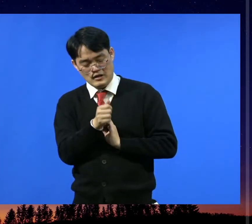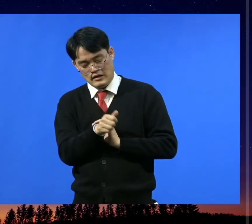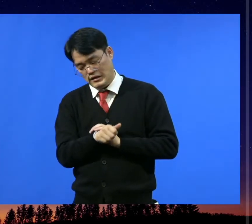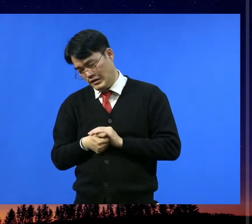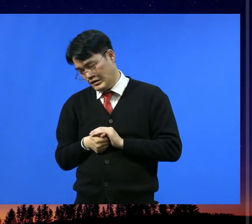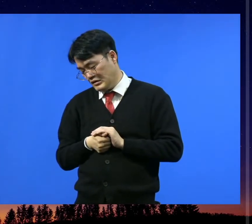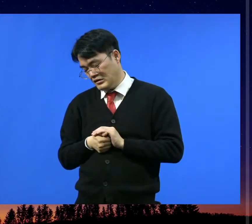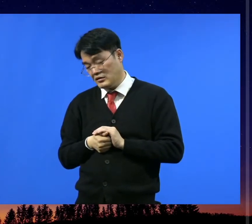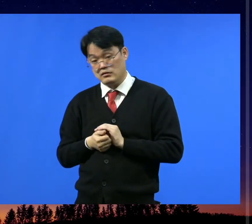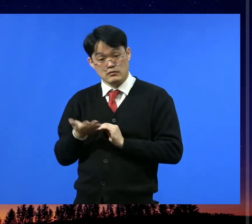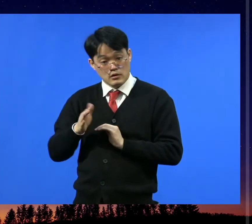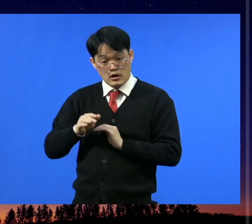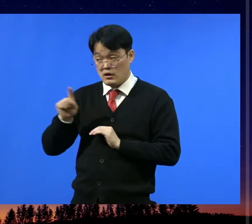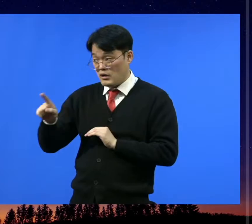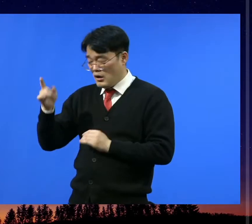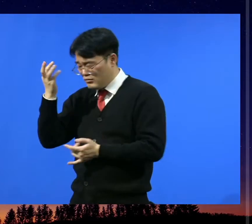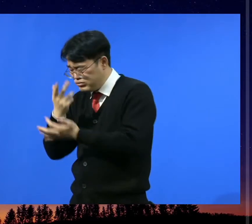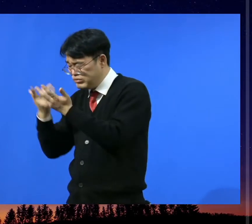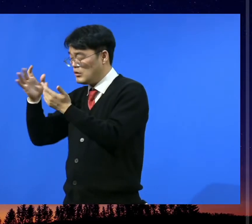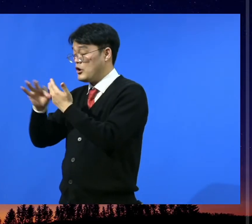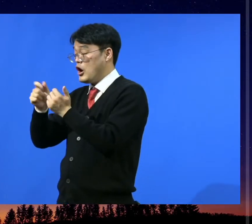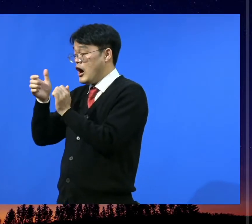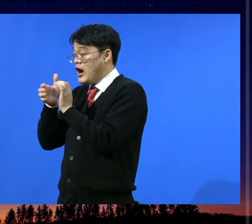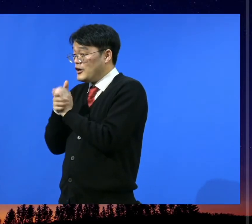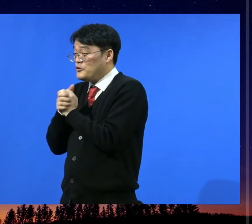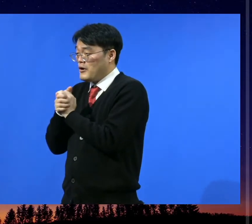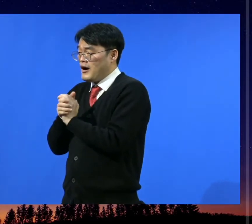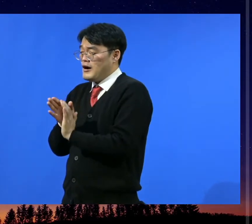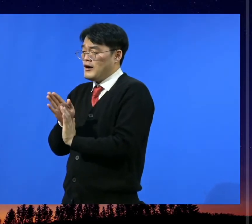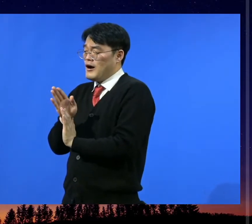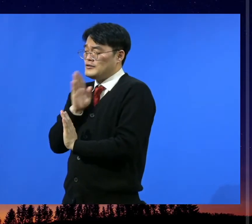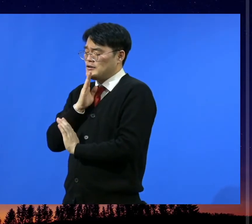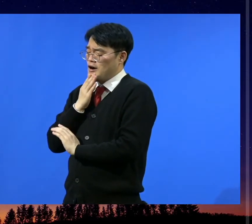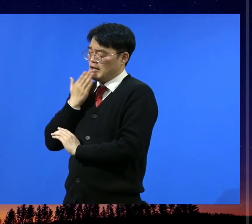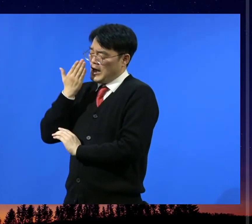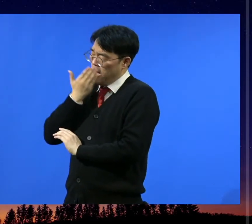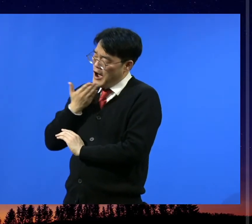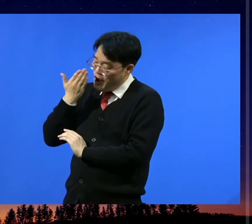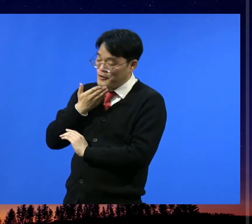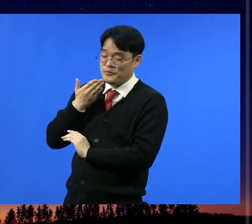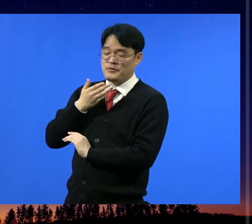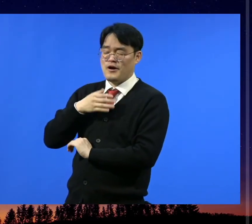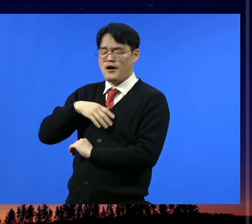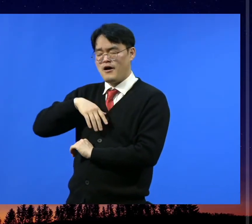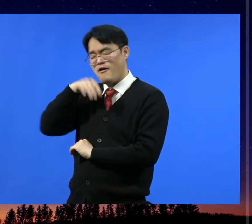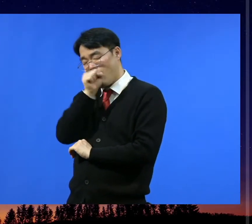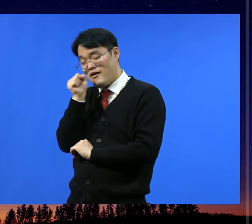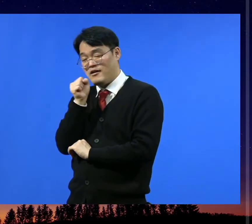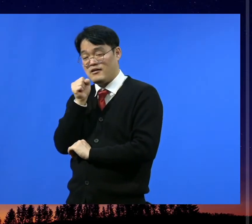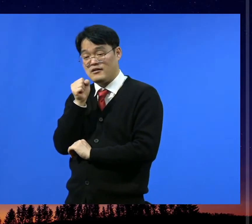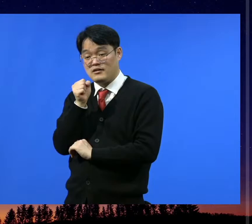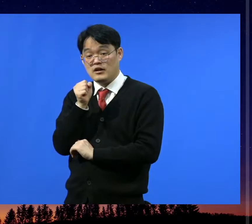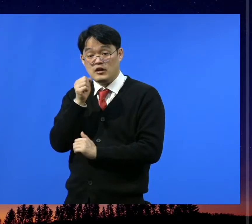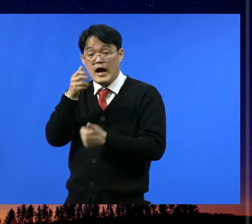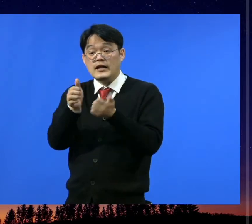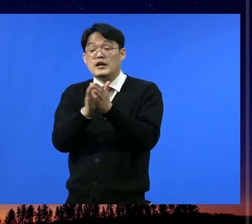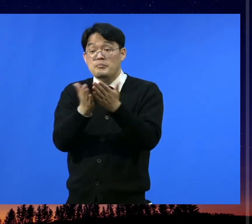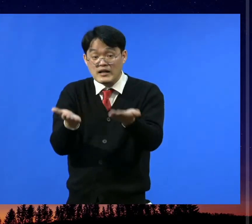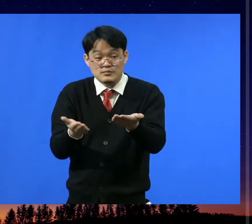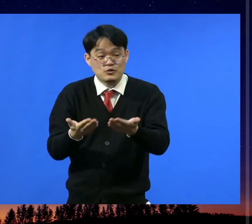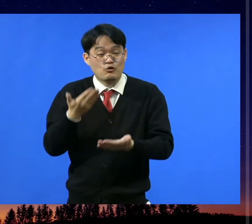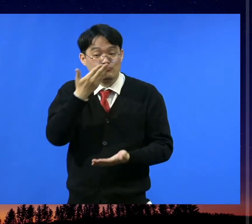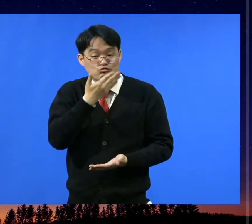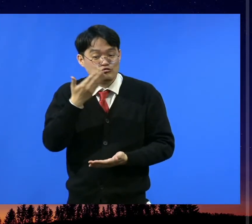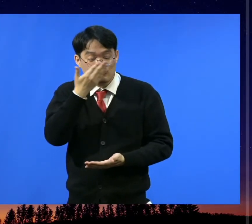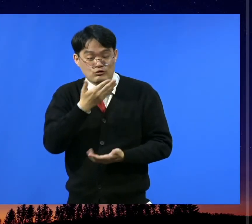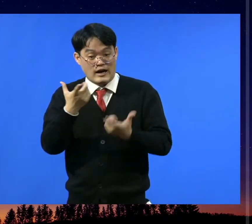기도가 꿀맛 같아요. 말씀이, 주의 말씀이 내 입에 꿀송이 같다 하는데 말씀도 그렇고 기도도 마찬가지라는